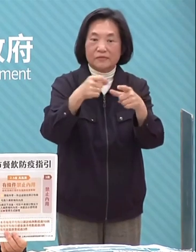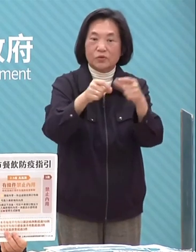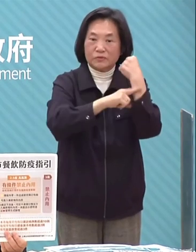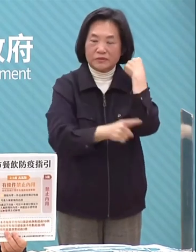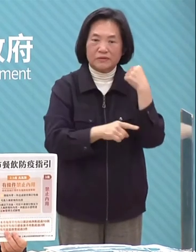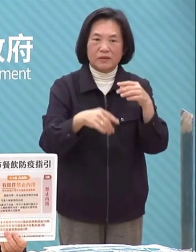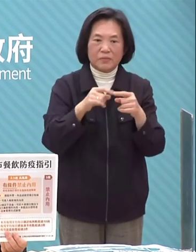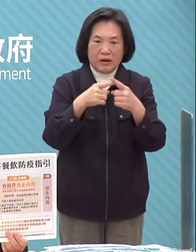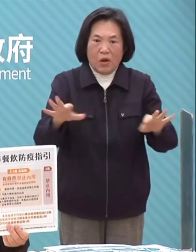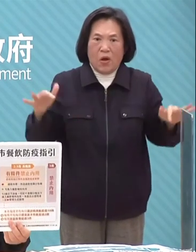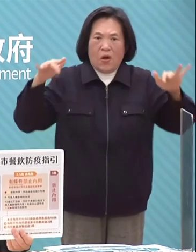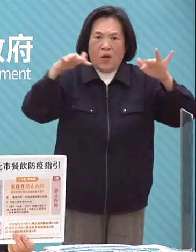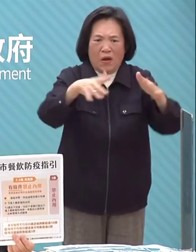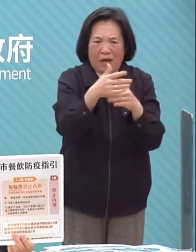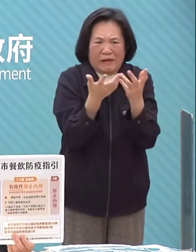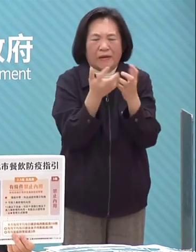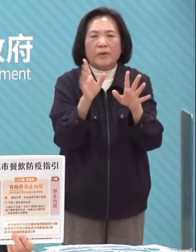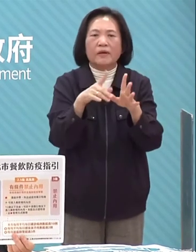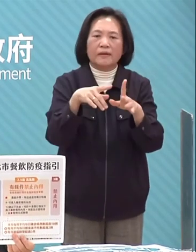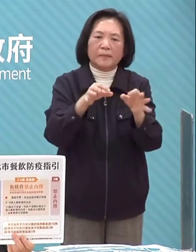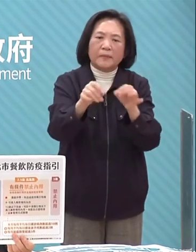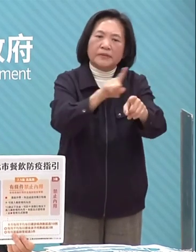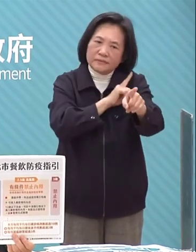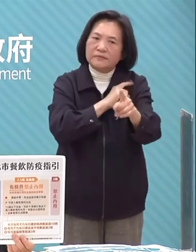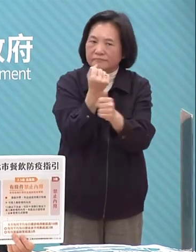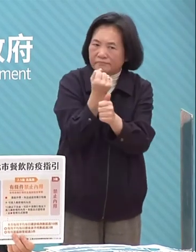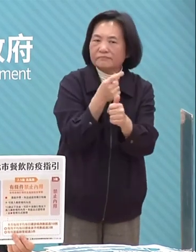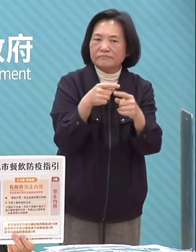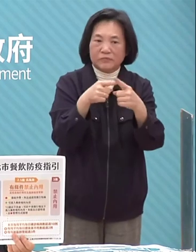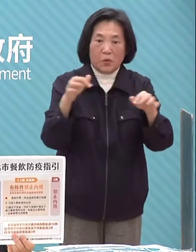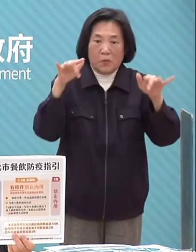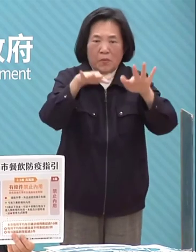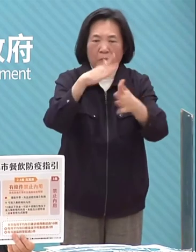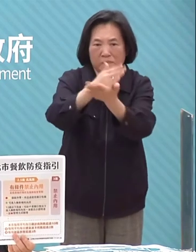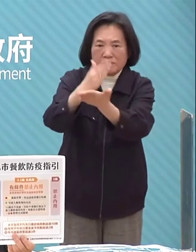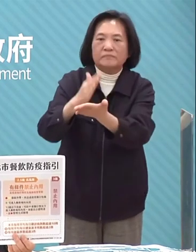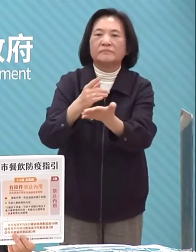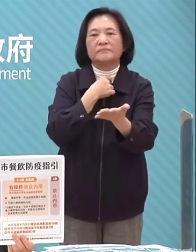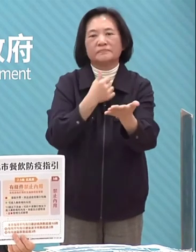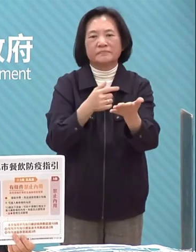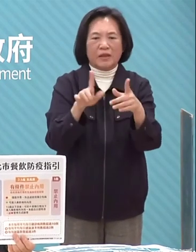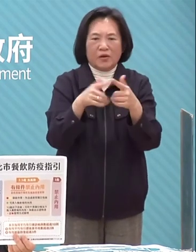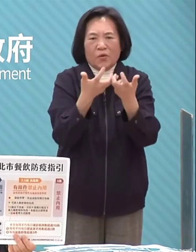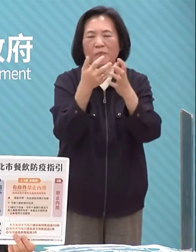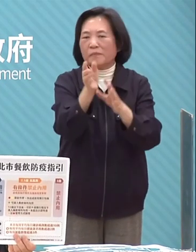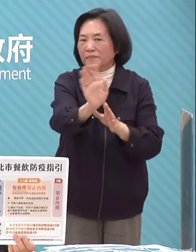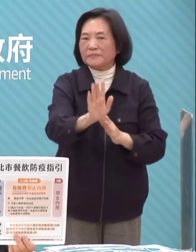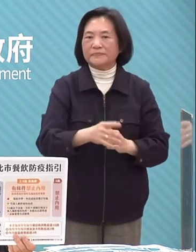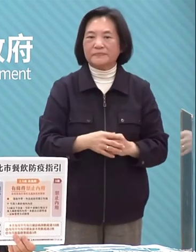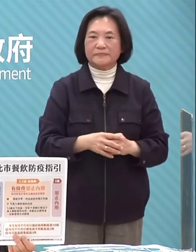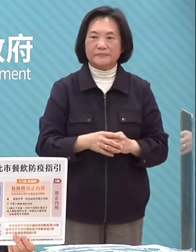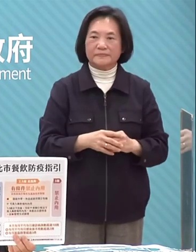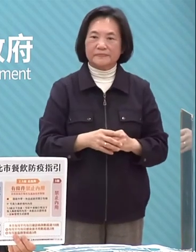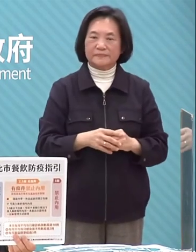卖场里面塞一大堆人，所以每个卖场自己要稍微控制一下人流，太多人不要在卖场里面人挤人一大堆这个还